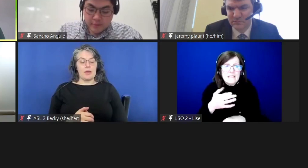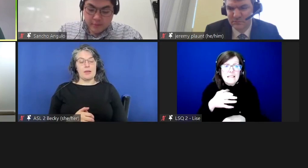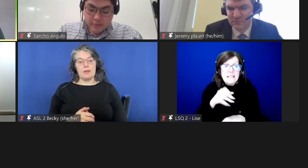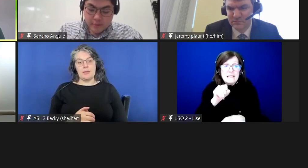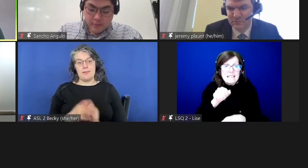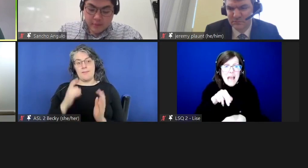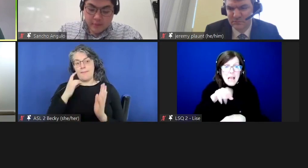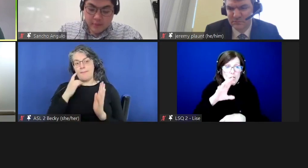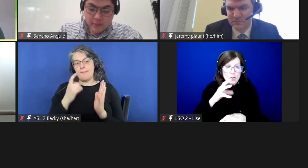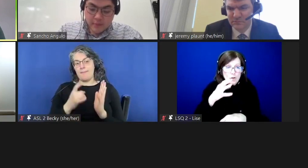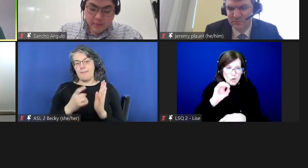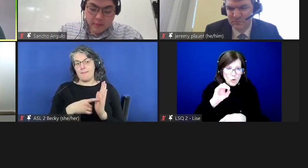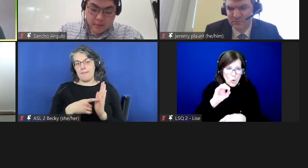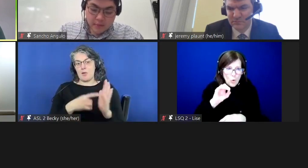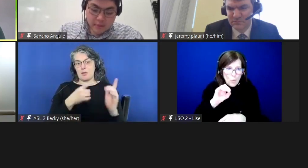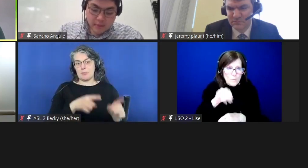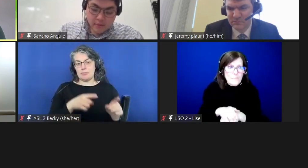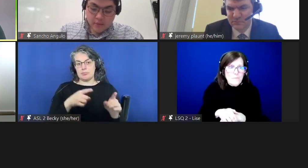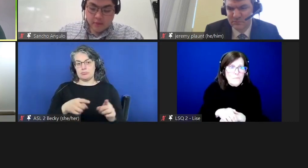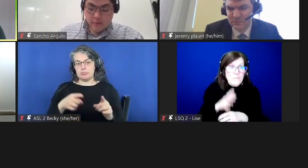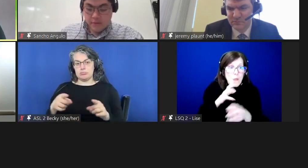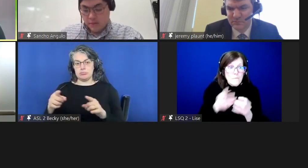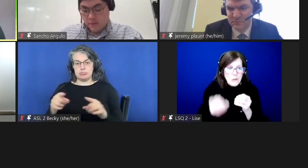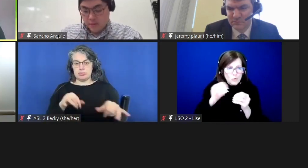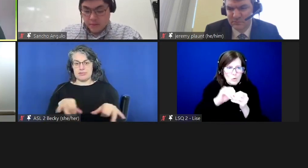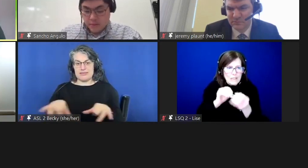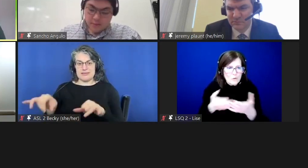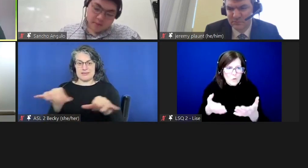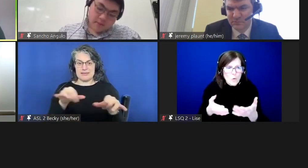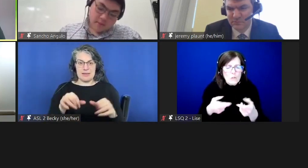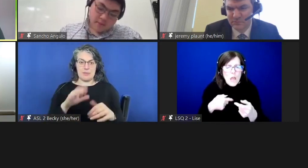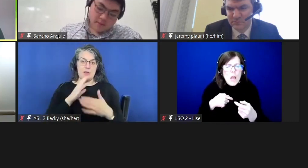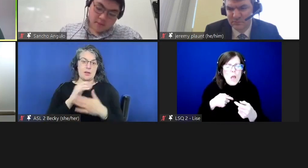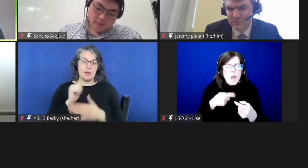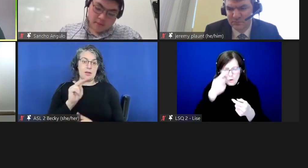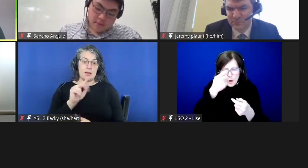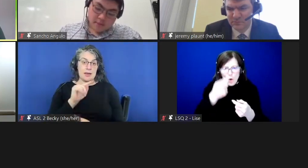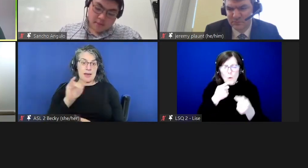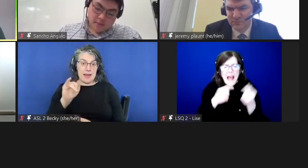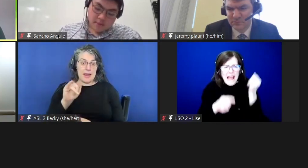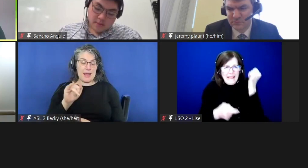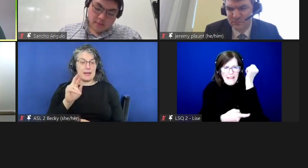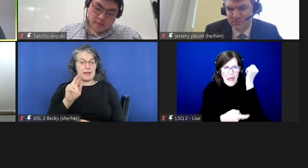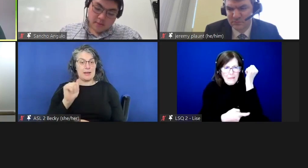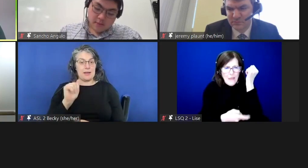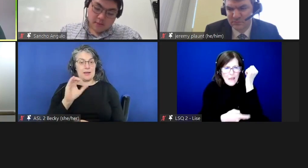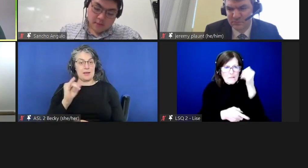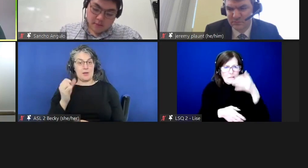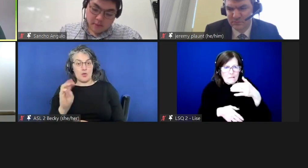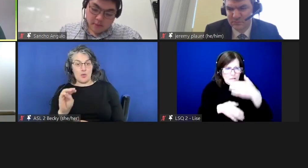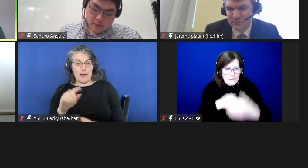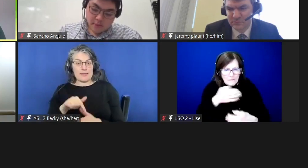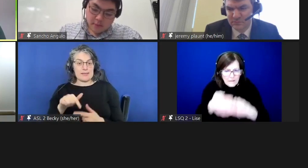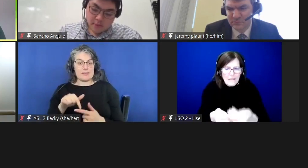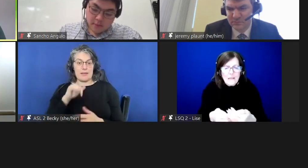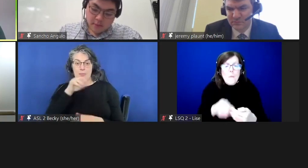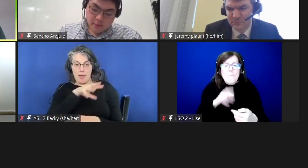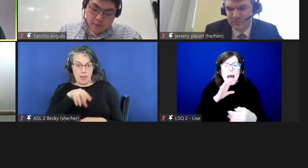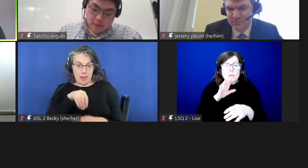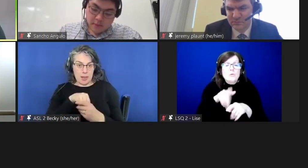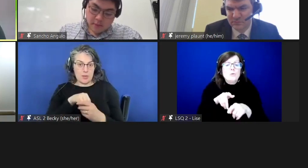Moi, je crois qu'il y a quand même une tendance qui se dégage lorsqu'on parle d'antiracisme, d'inclusion,